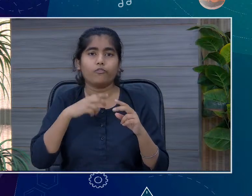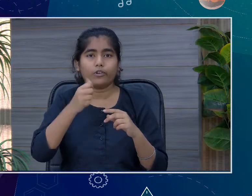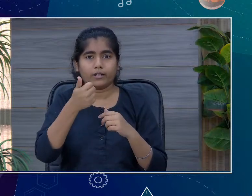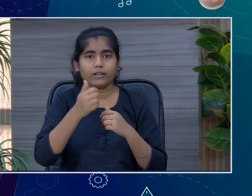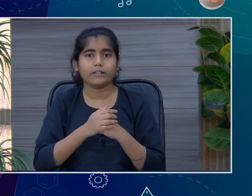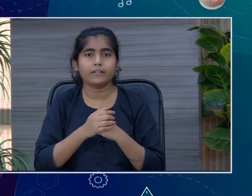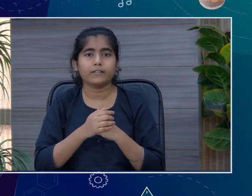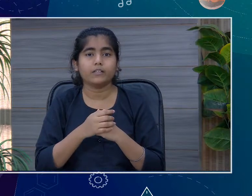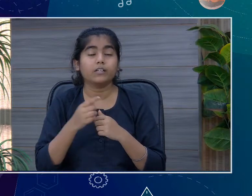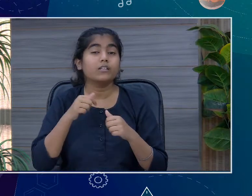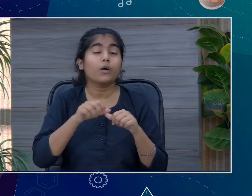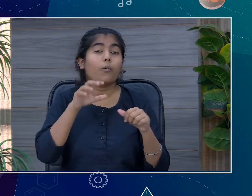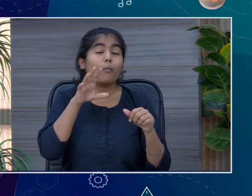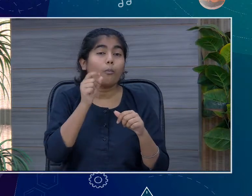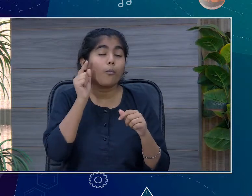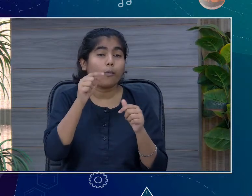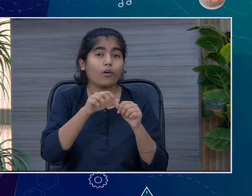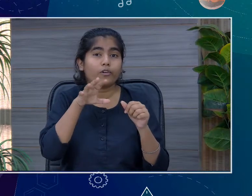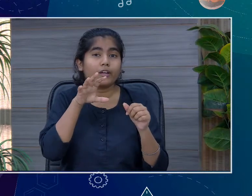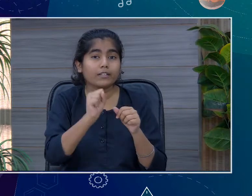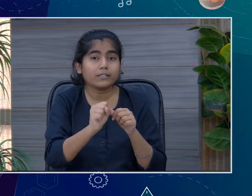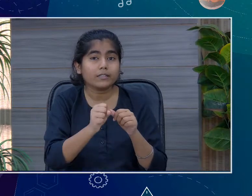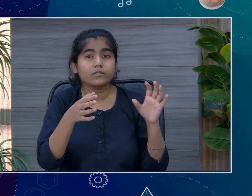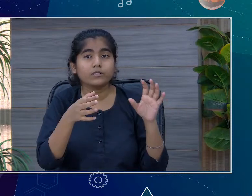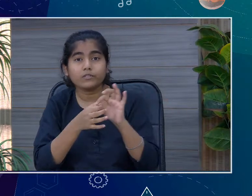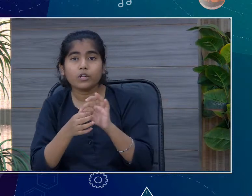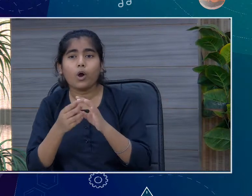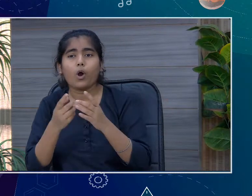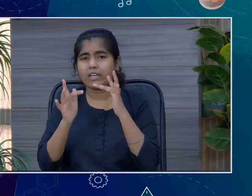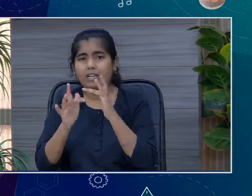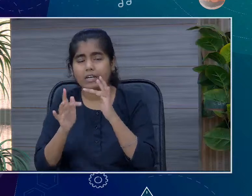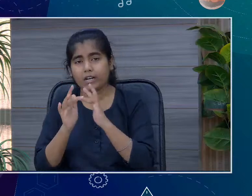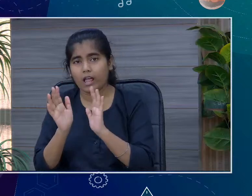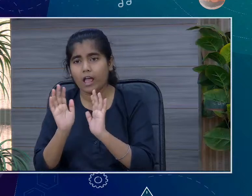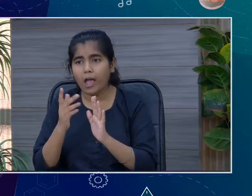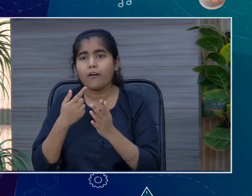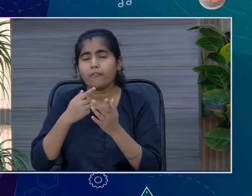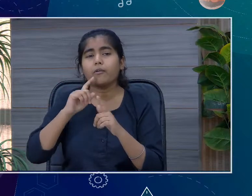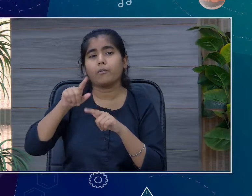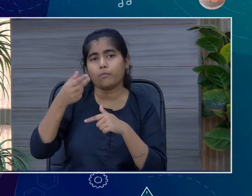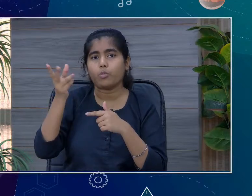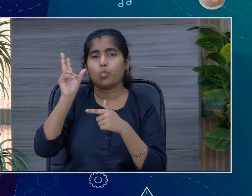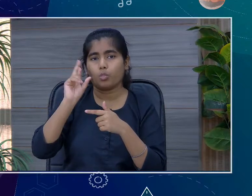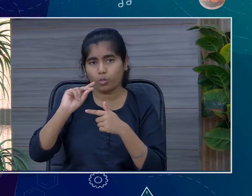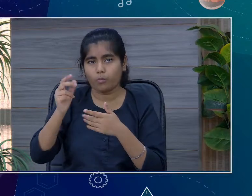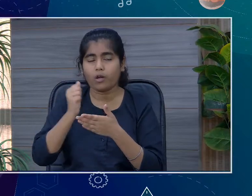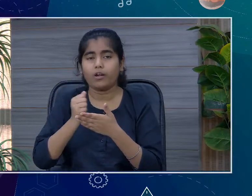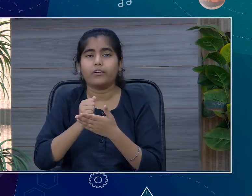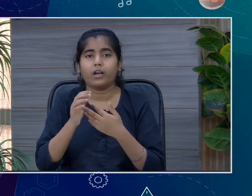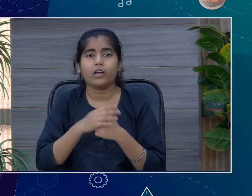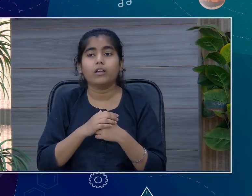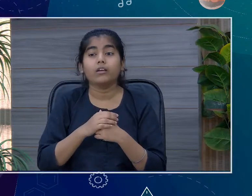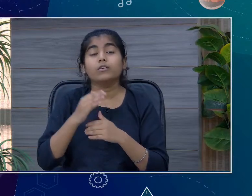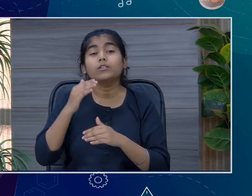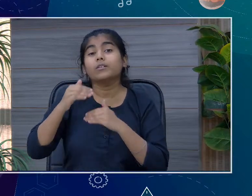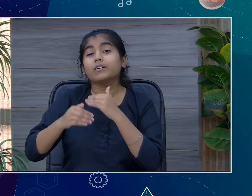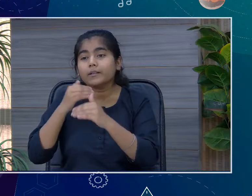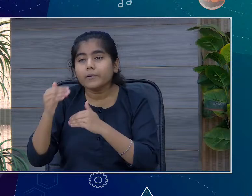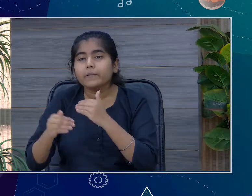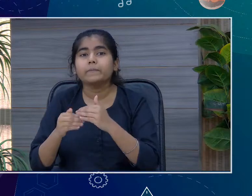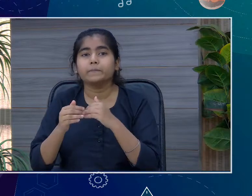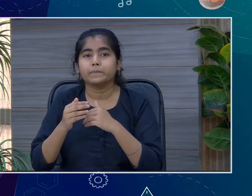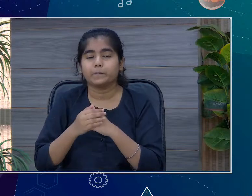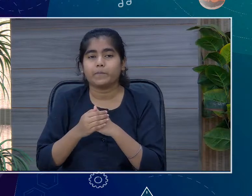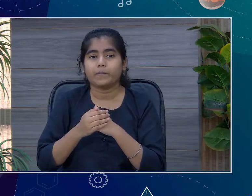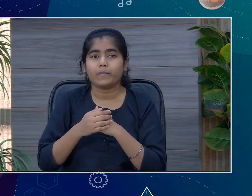is that accessibility to curriculum materials is very important. To catch her once again. चलिए, तब तक हम आगे बढ़ते हैं और